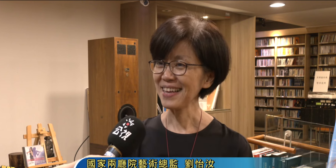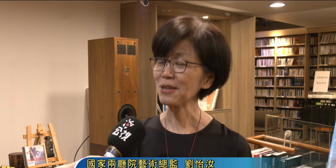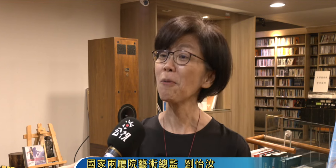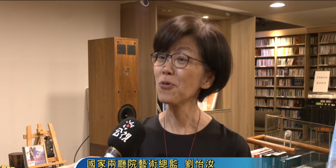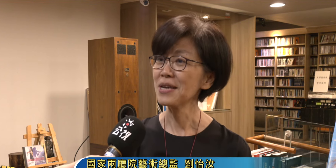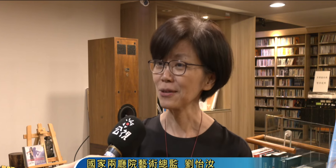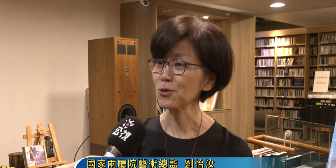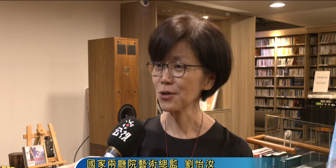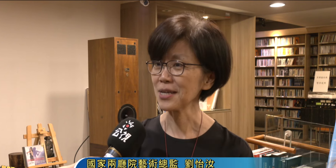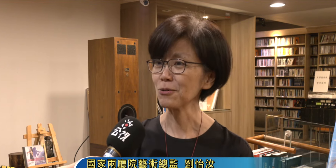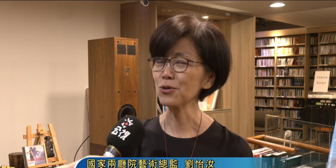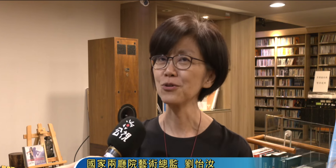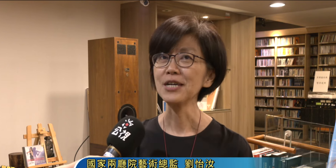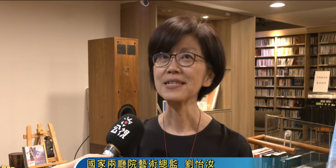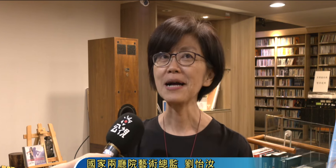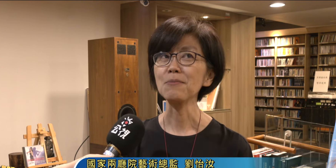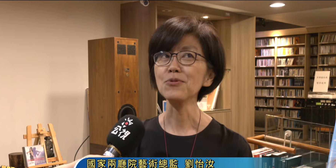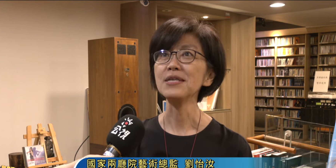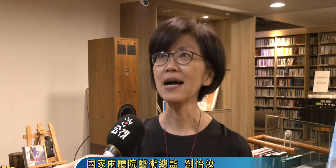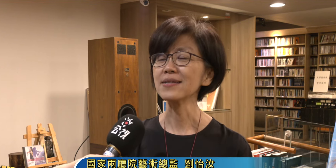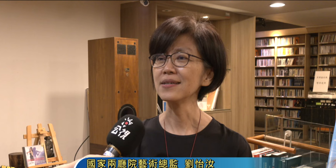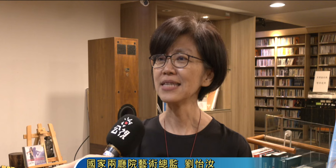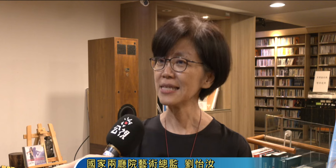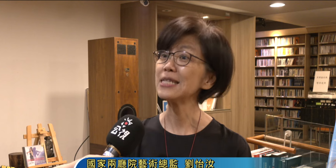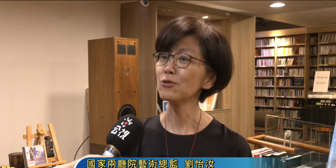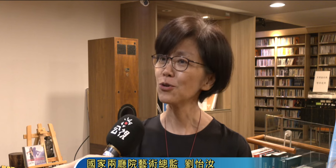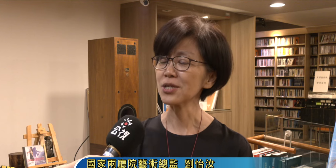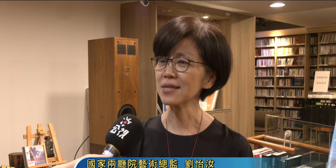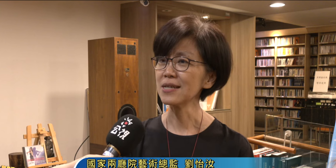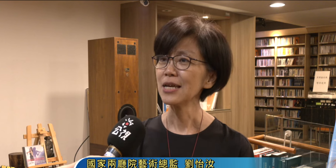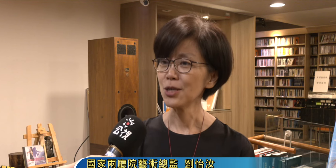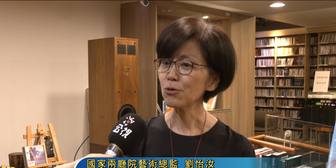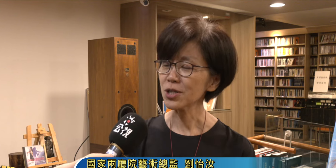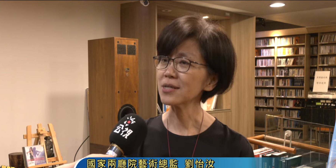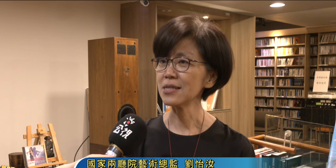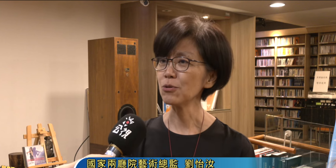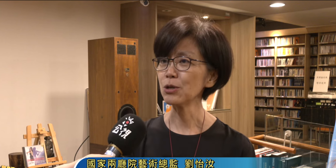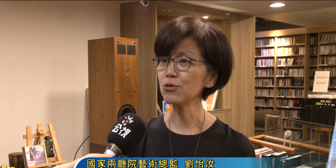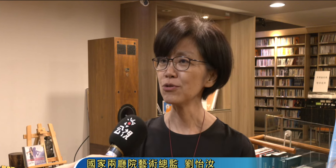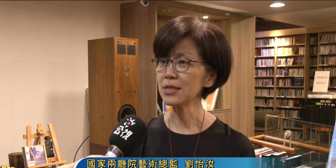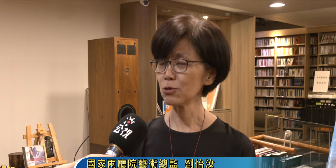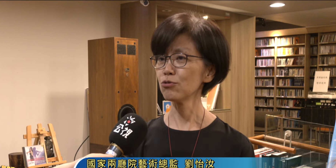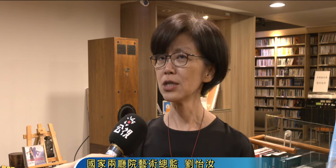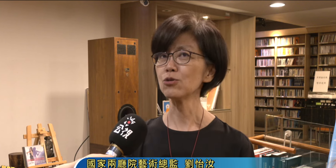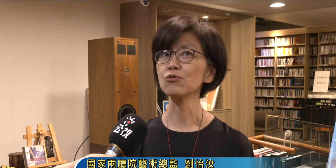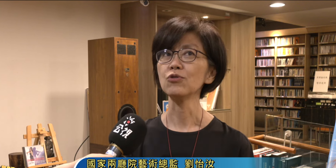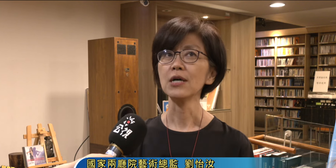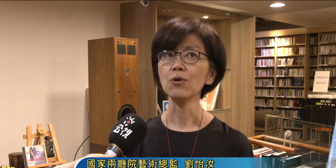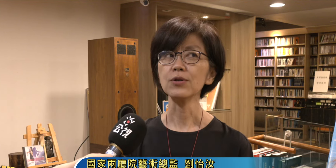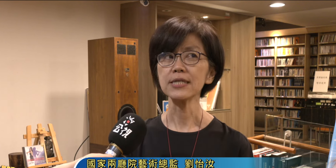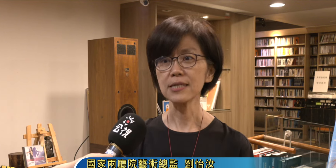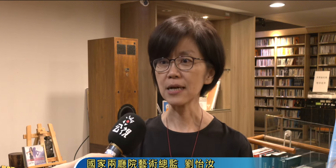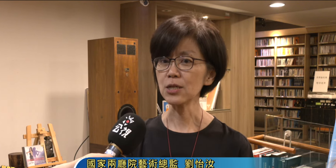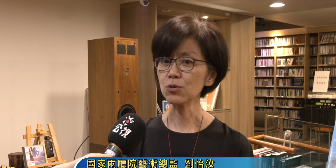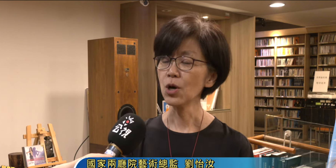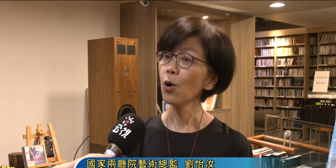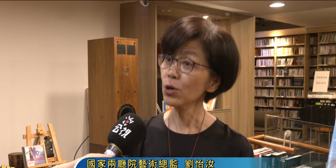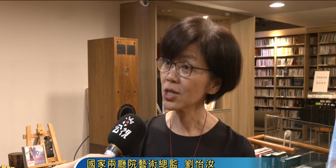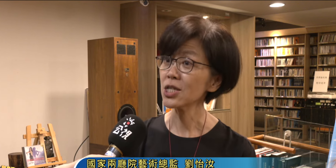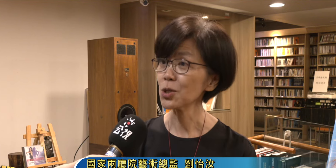带到不一样的学校去，让不一样的年轻学生也有这个机会去接触艺术或欣赏艺术，或甚至于